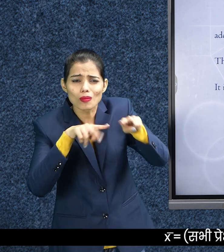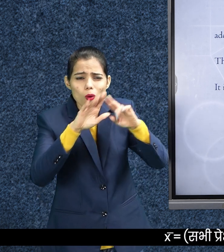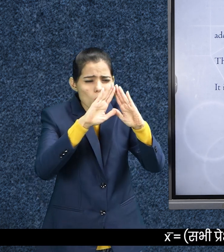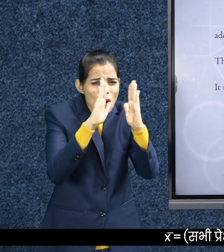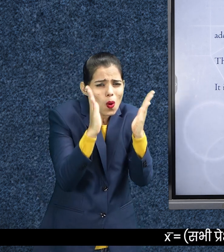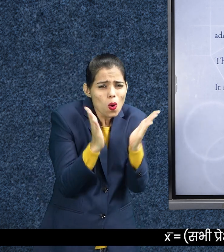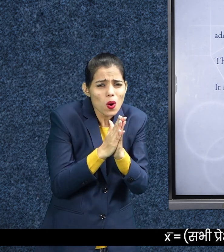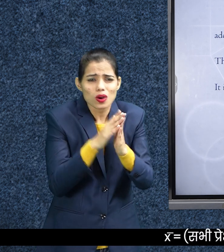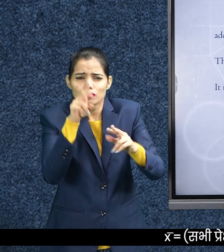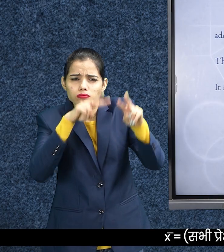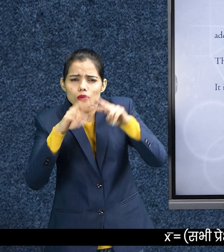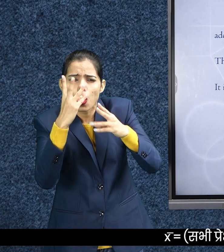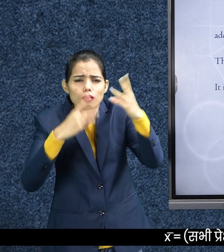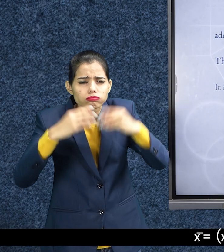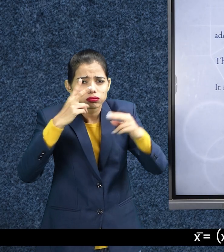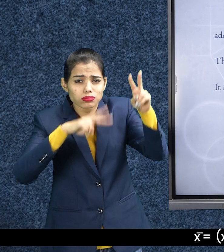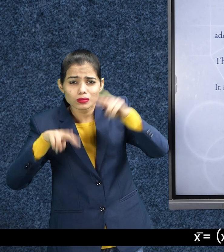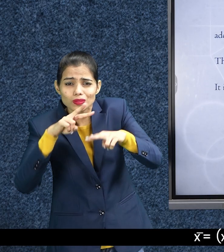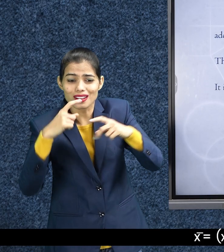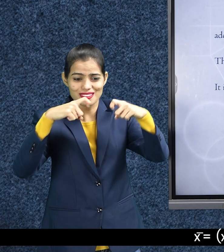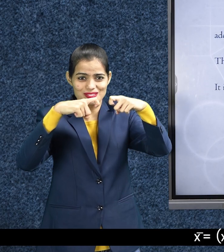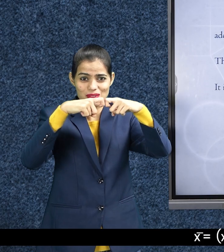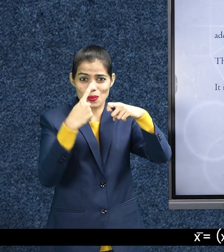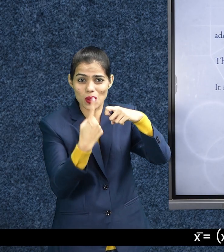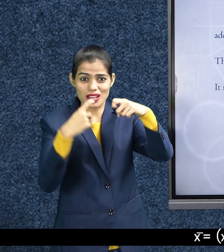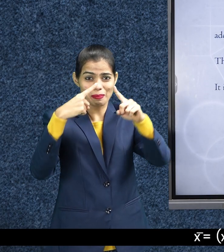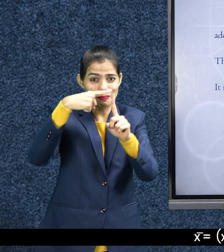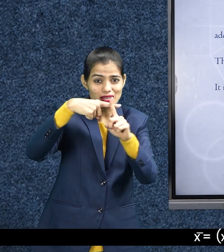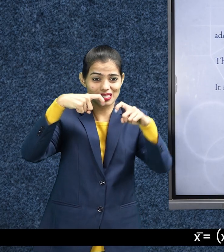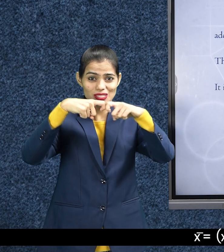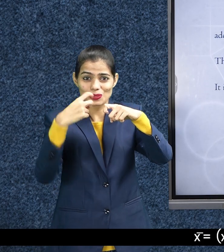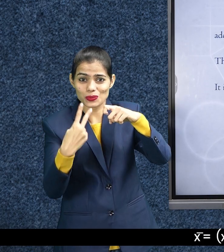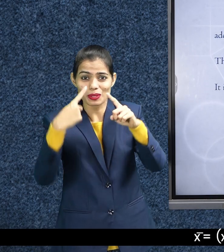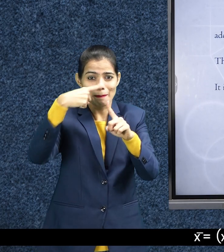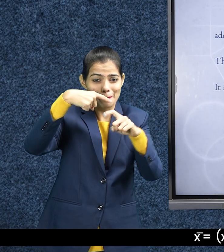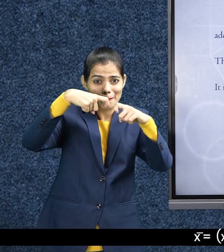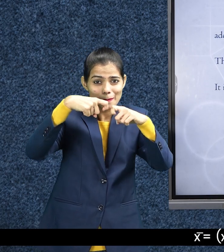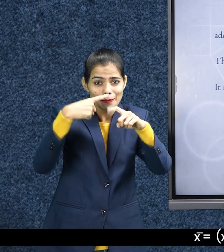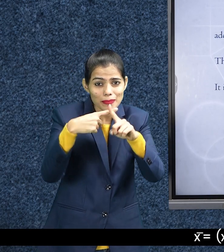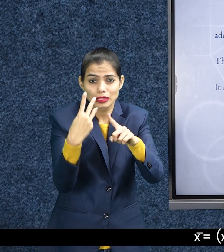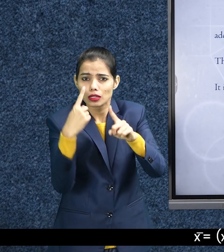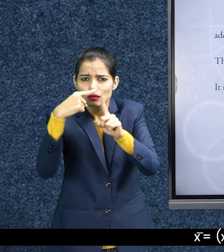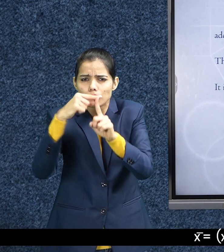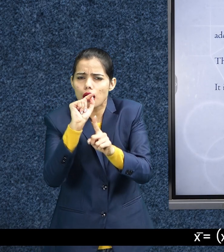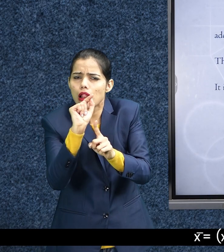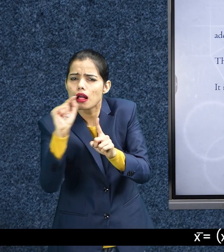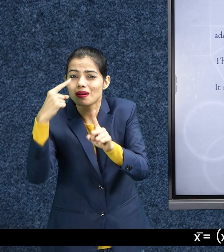प्रेक्षकों की कुल संख्या इज इक्वल्स टू x1 प्लस x2 प्लस x3 प्लस